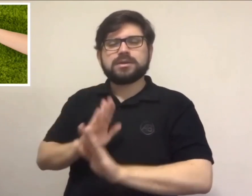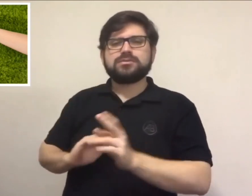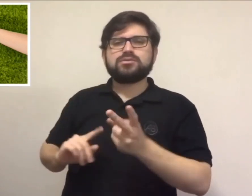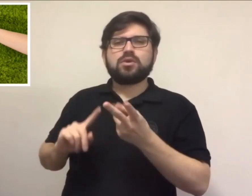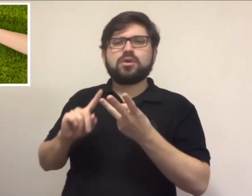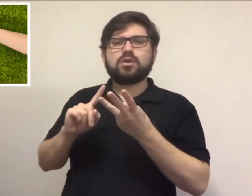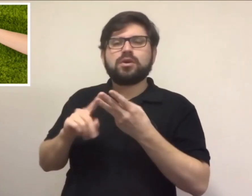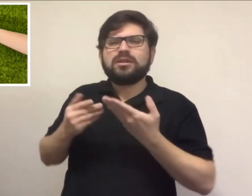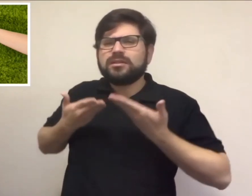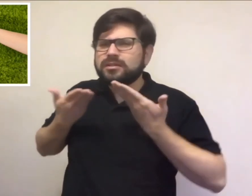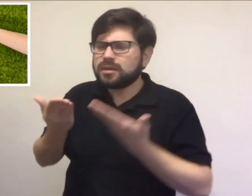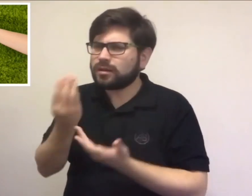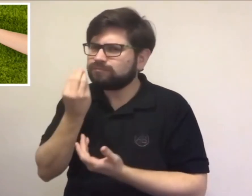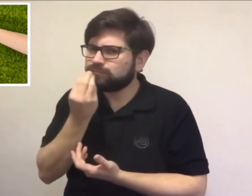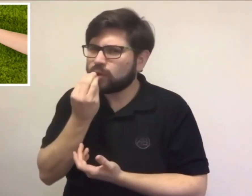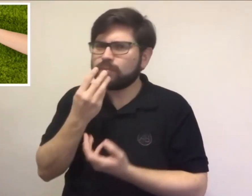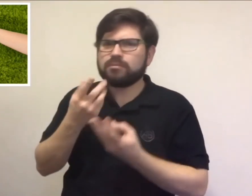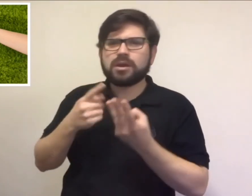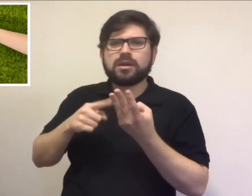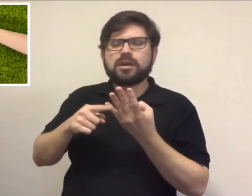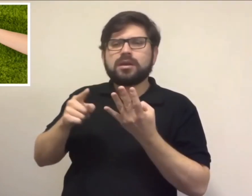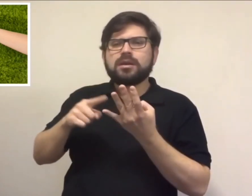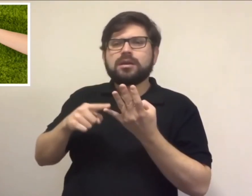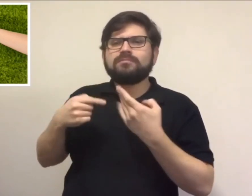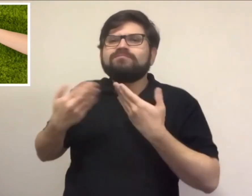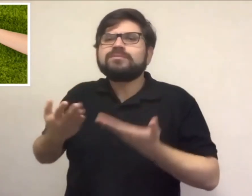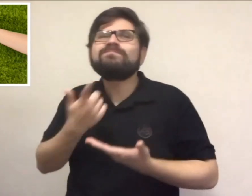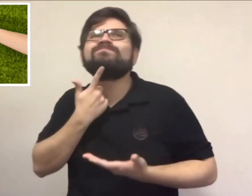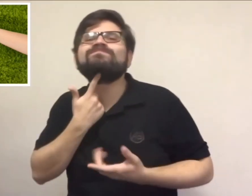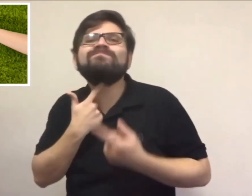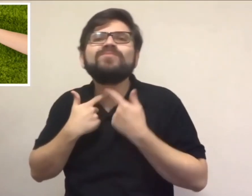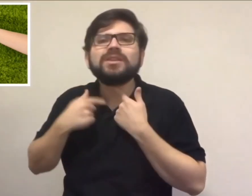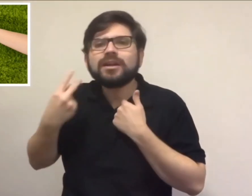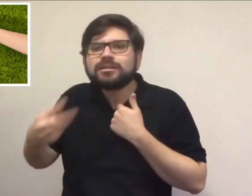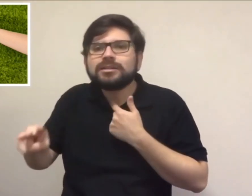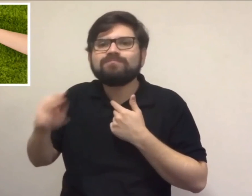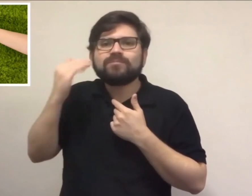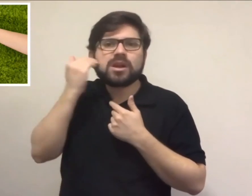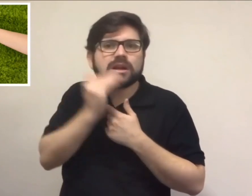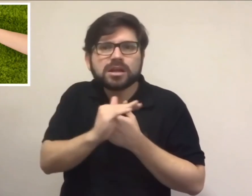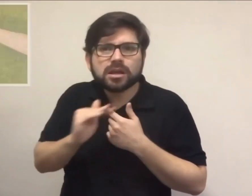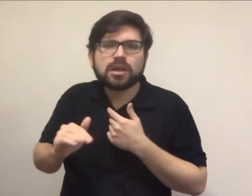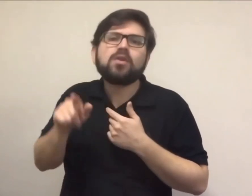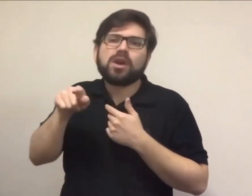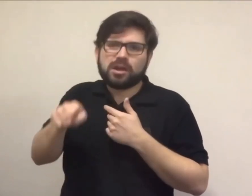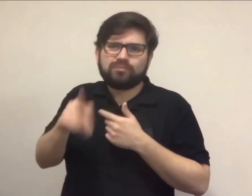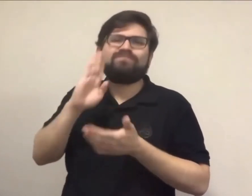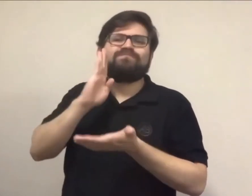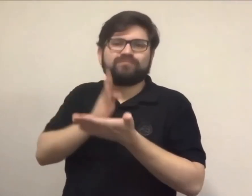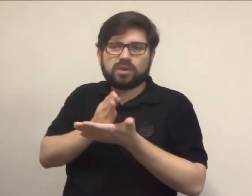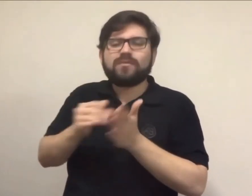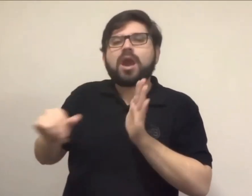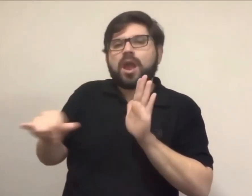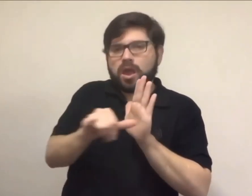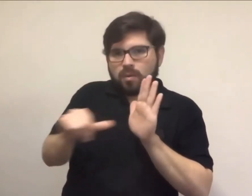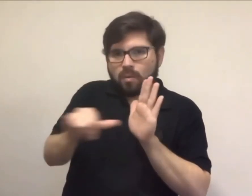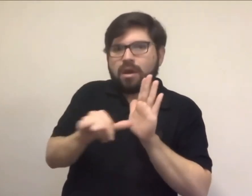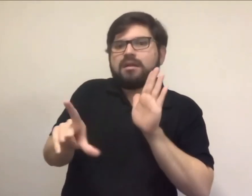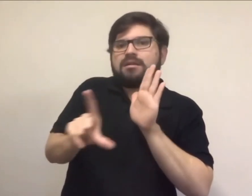que ellos necesitan. Tienen que pensar en protegerlos y en darles lo necesario. Siempre pensar en sus